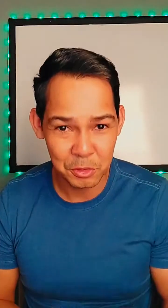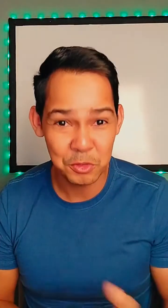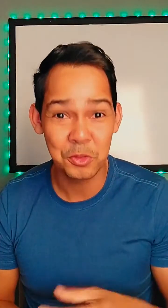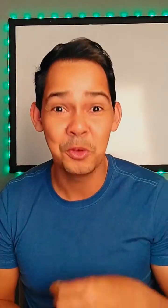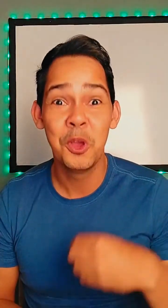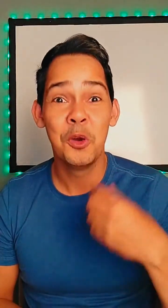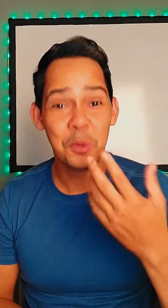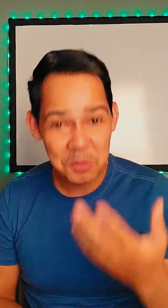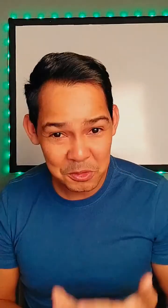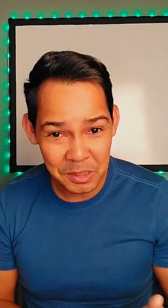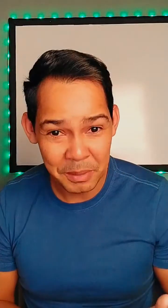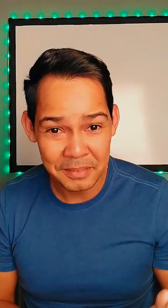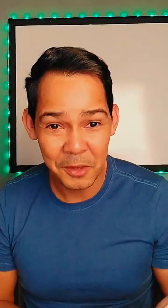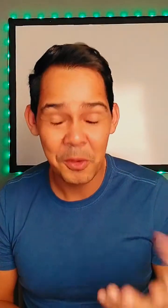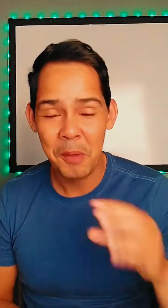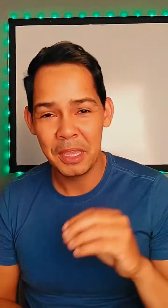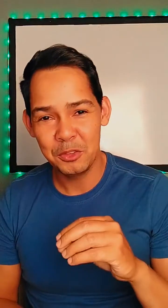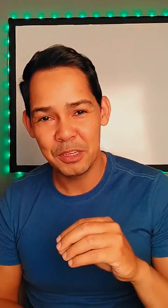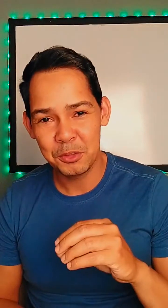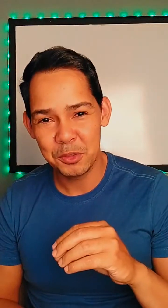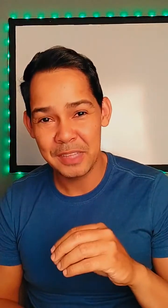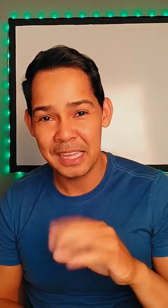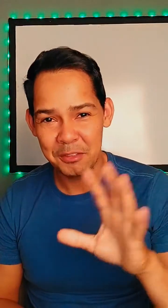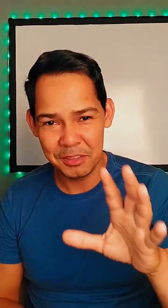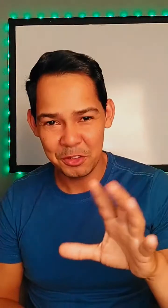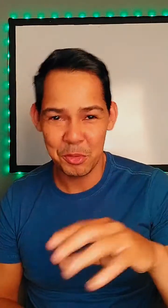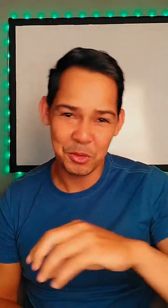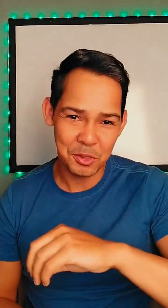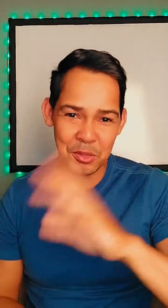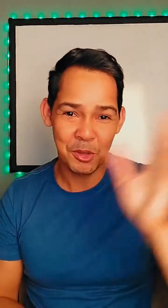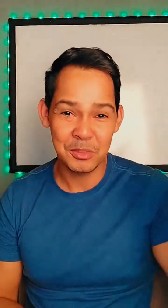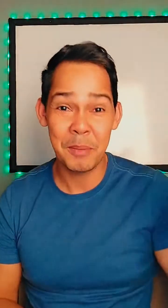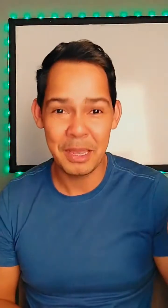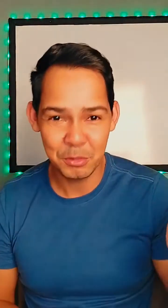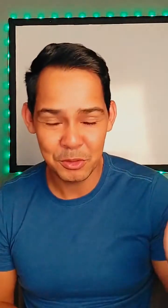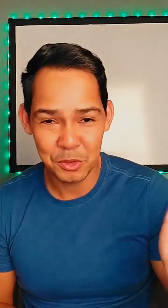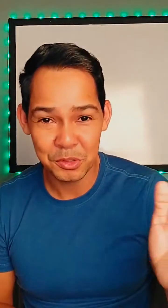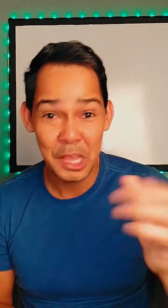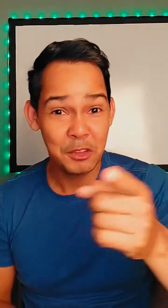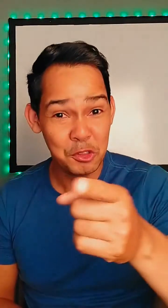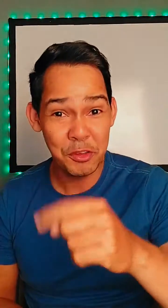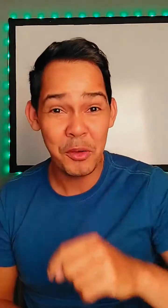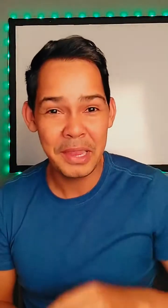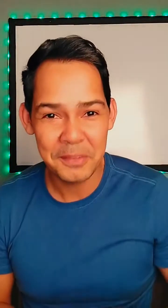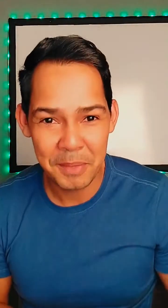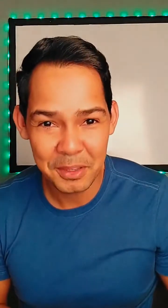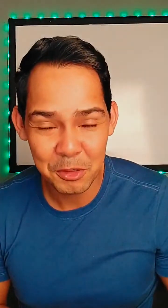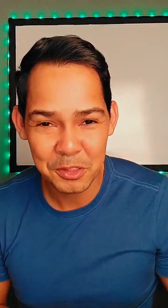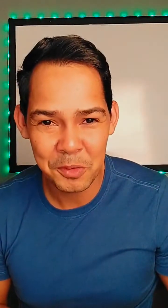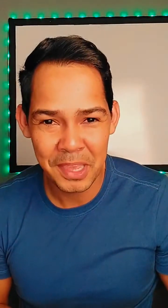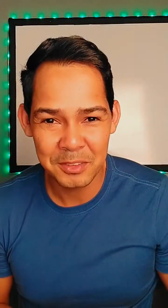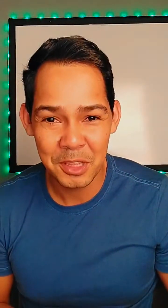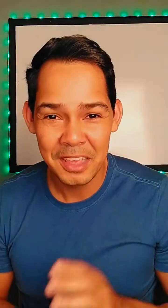gostou, o que você aprendeu, porque isso faz com que o Instagram veja o meu conteúdo e mostre para mais pessoas. Se tiver alguém também que você conhece, que está